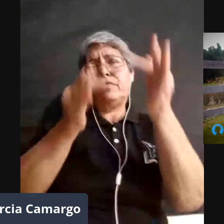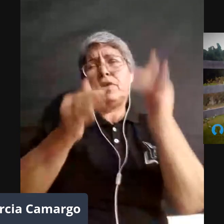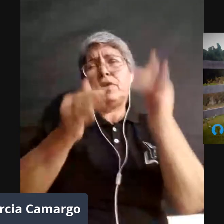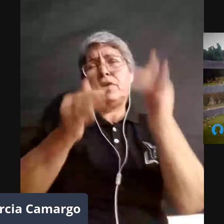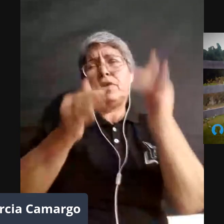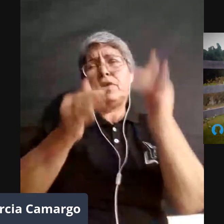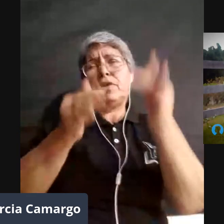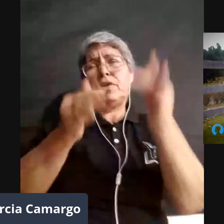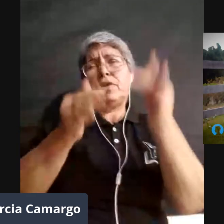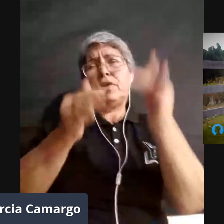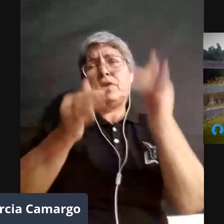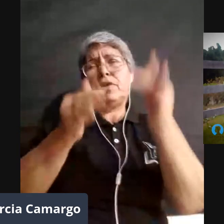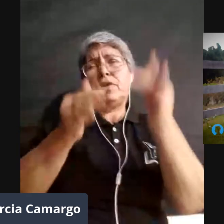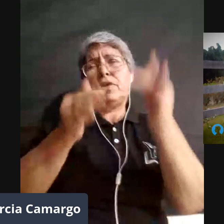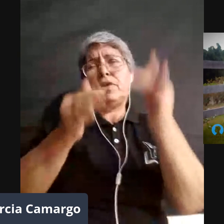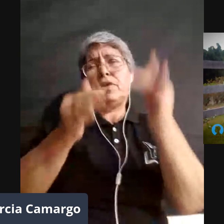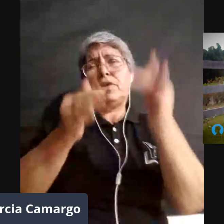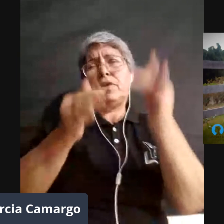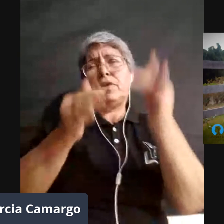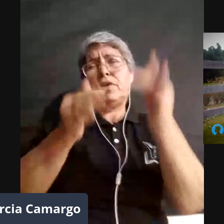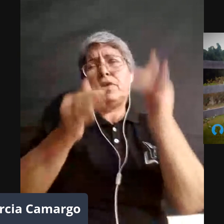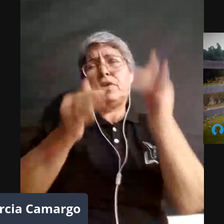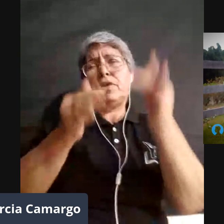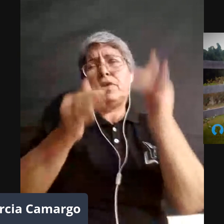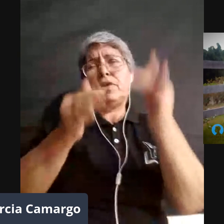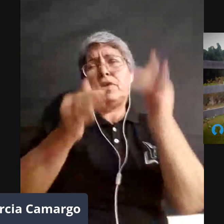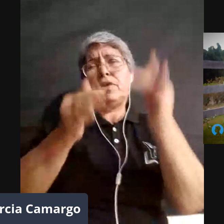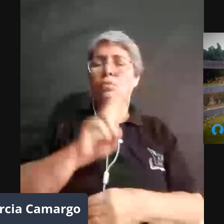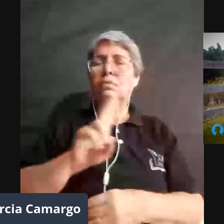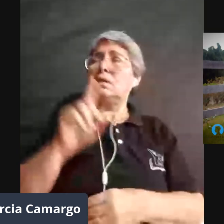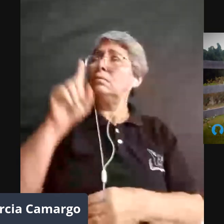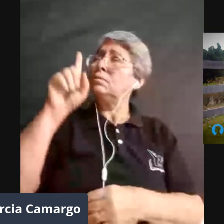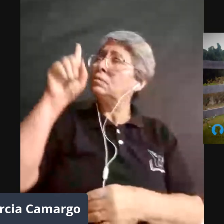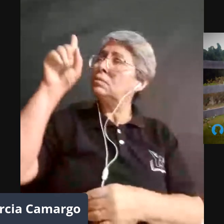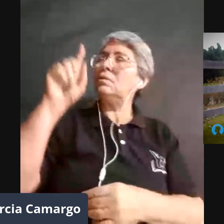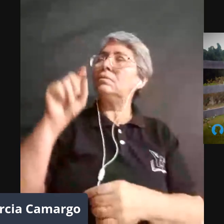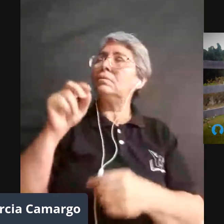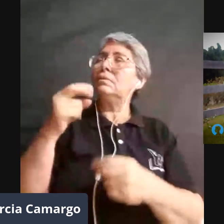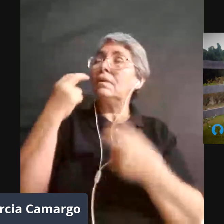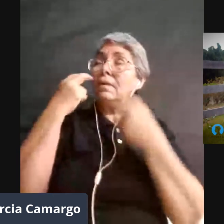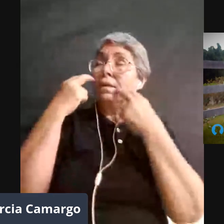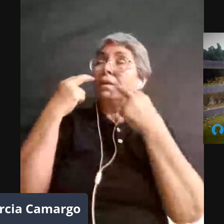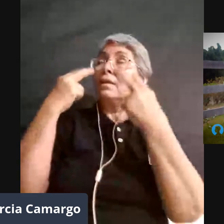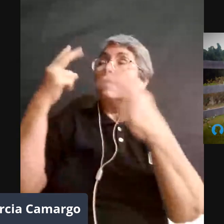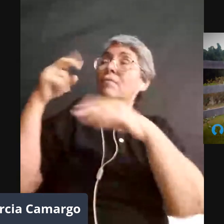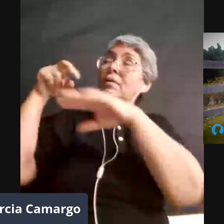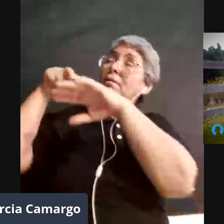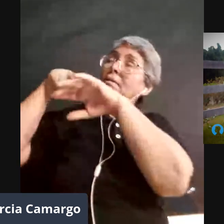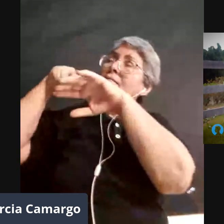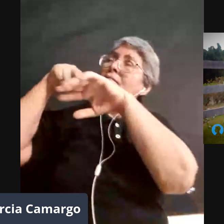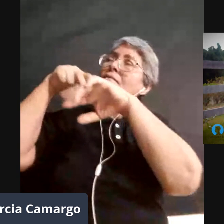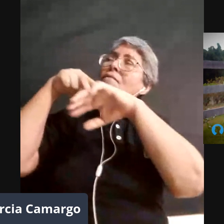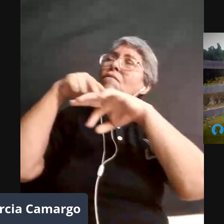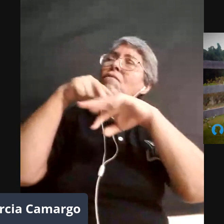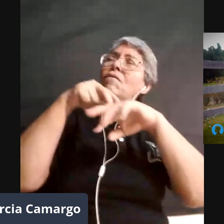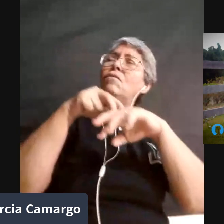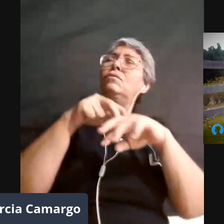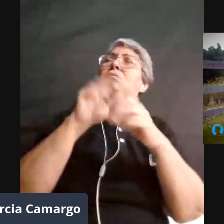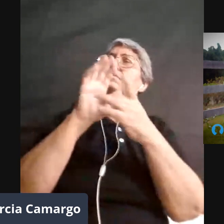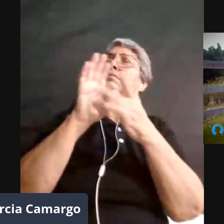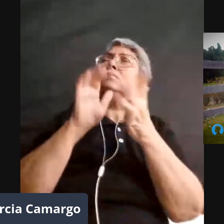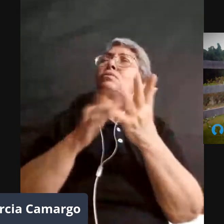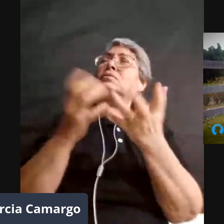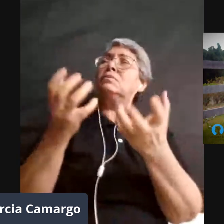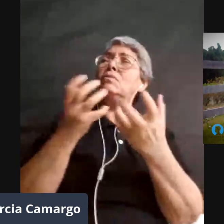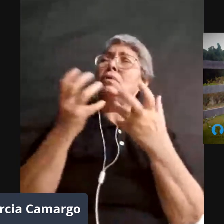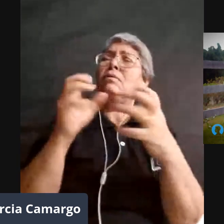presença. Nós queremos ser instrumentos em Tuas mãos e queremos ver Jesus voltar. Precisamos, Pai, do Teu grande